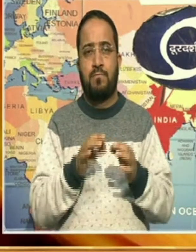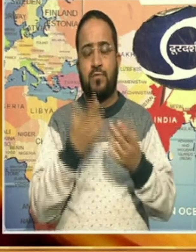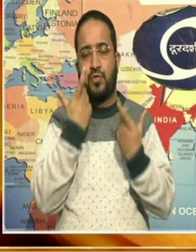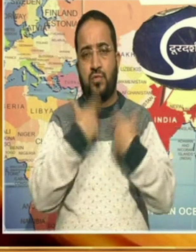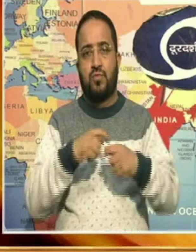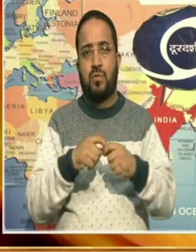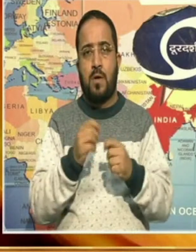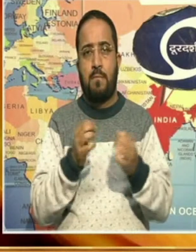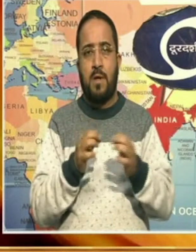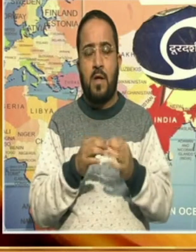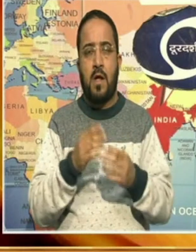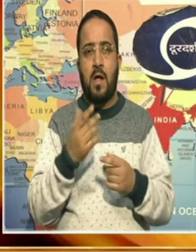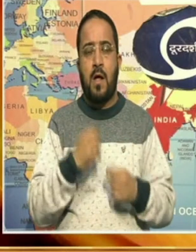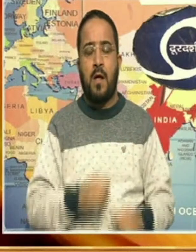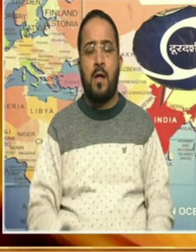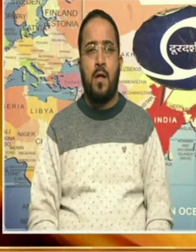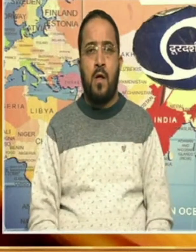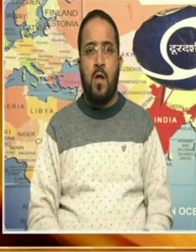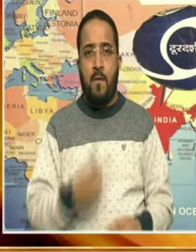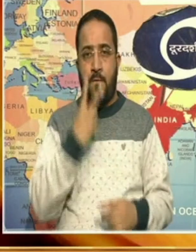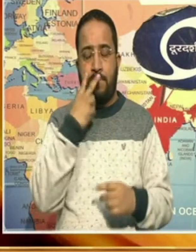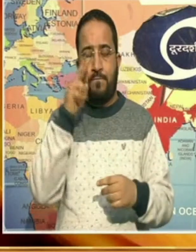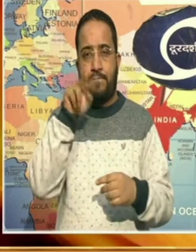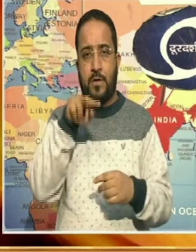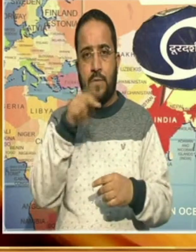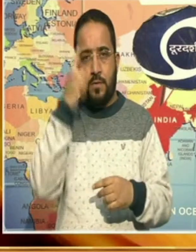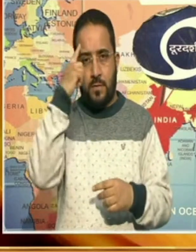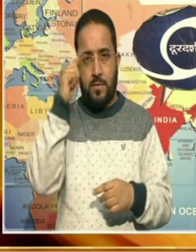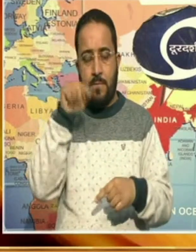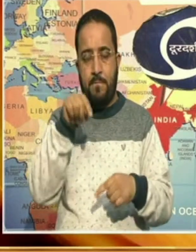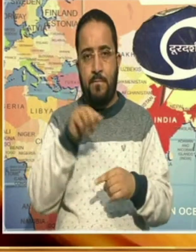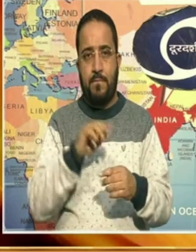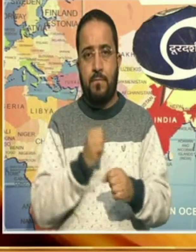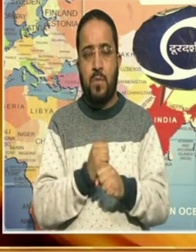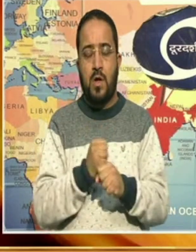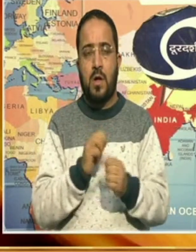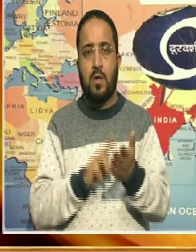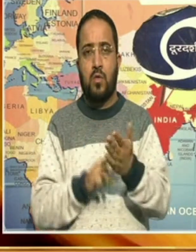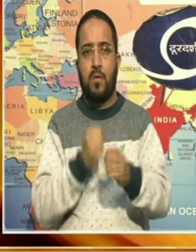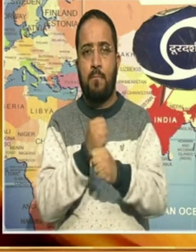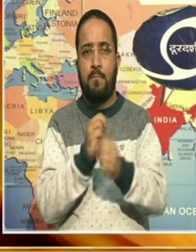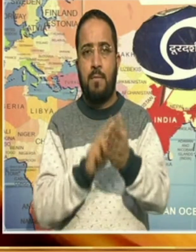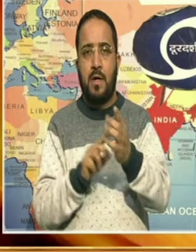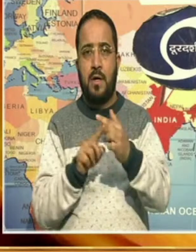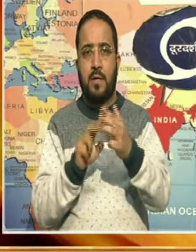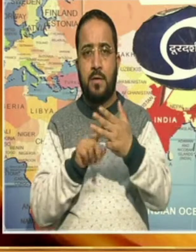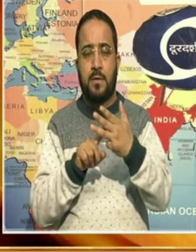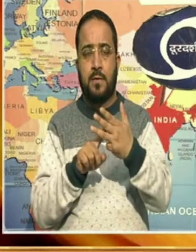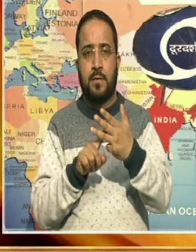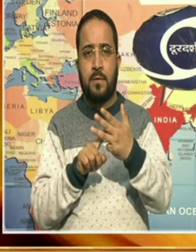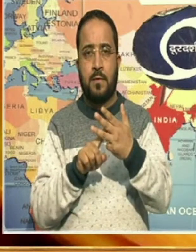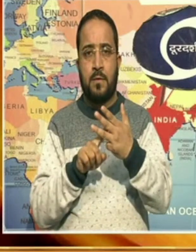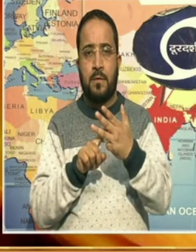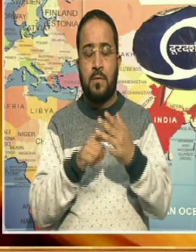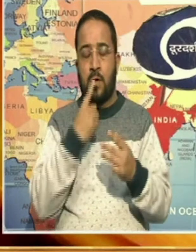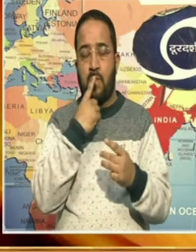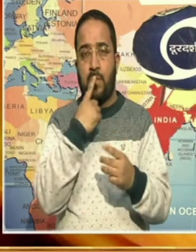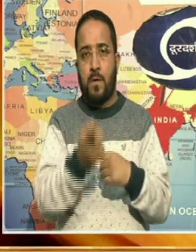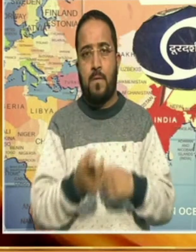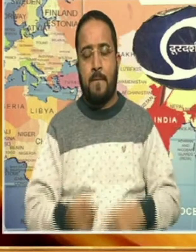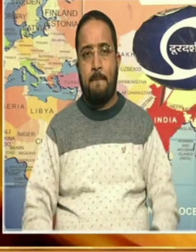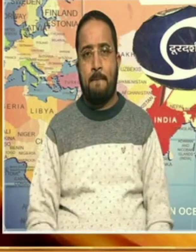پر خصوصی توجہ مرکوز کی جانی چاہیے